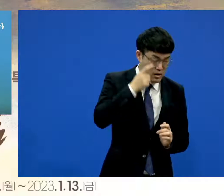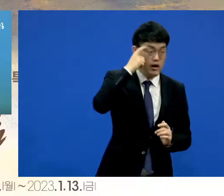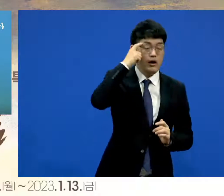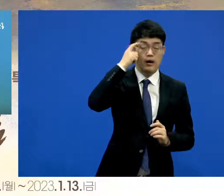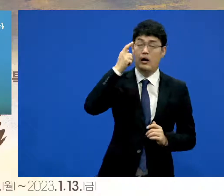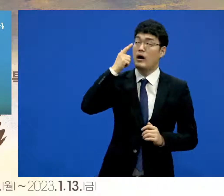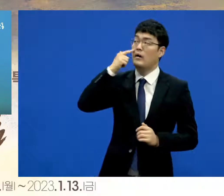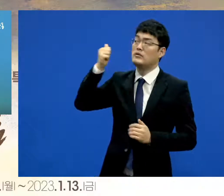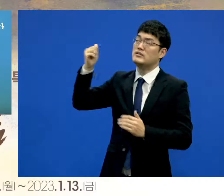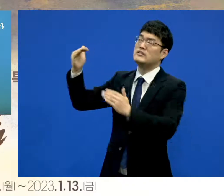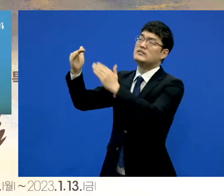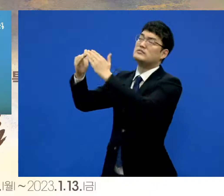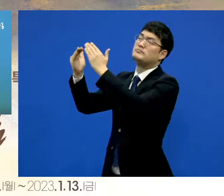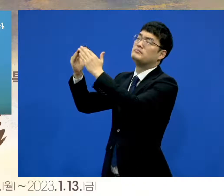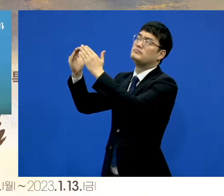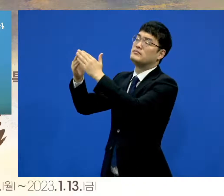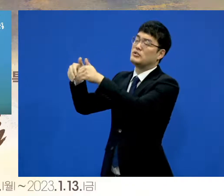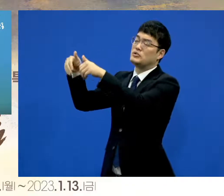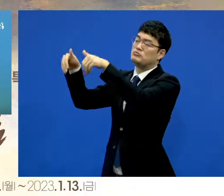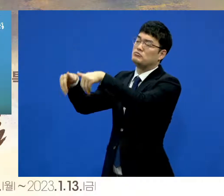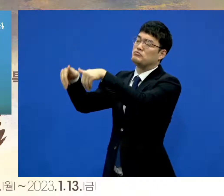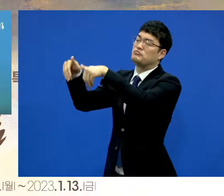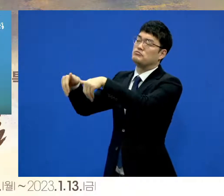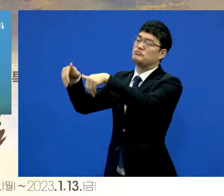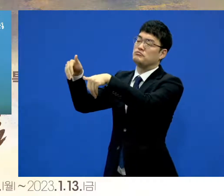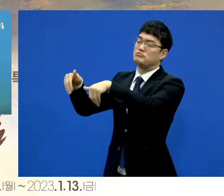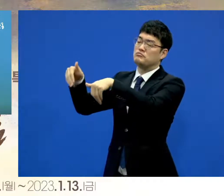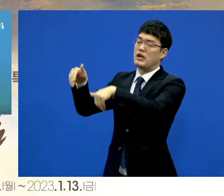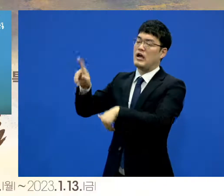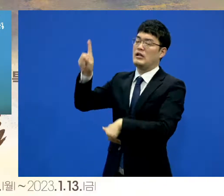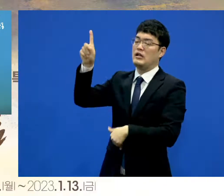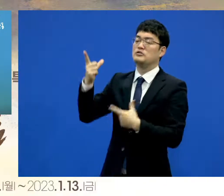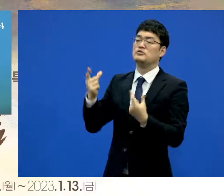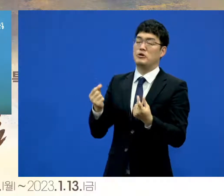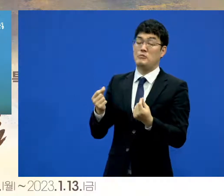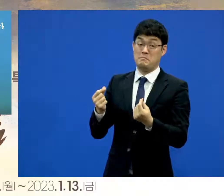열어주기를 바라고 아버지의 집을 향합니다. 귀향길입니다.